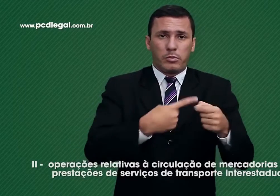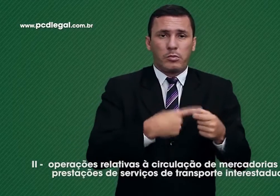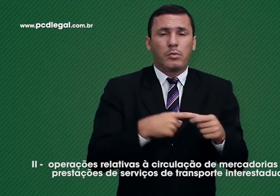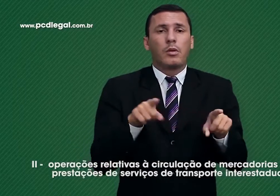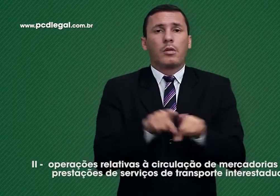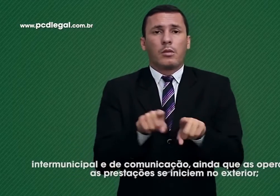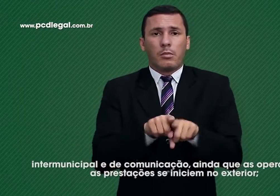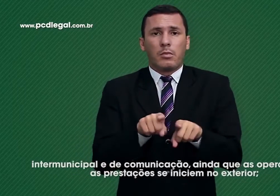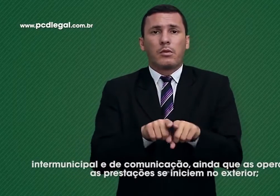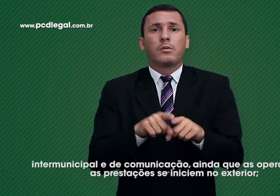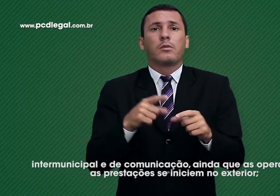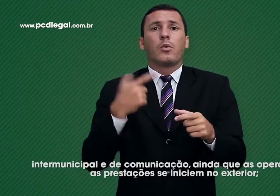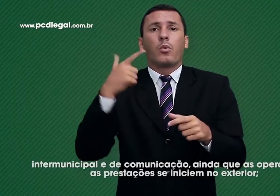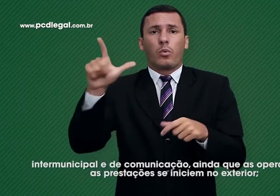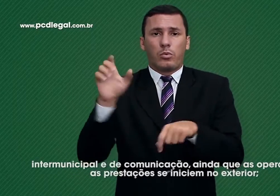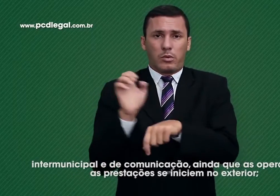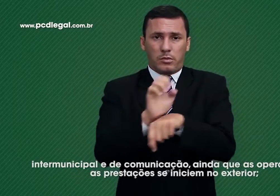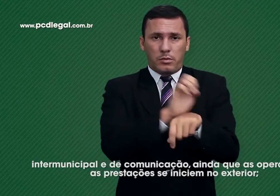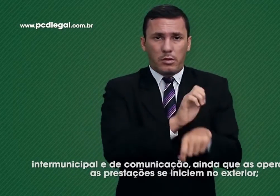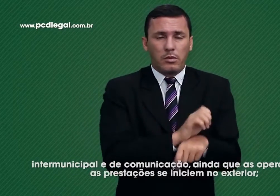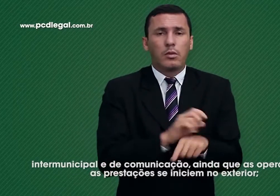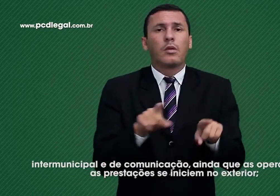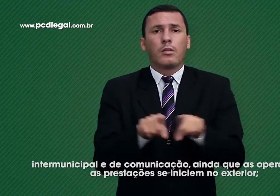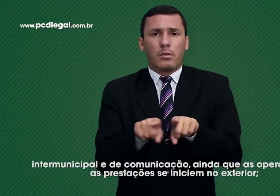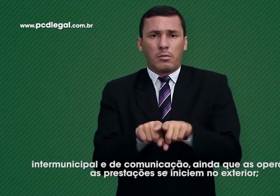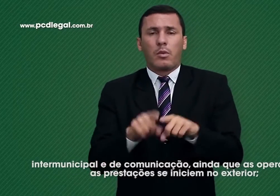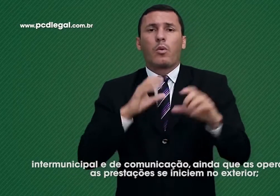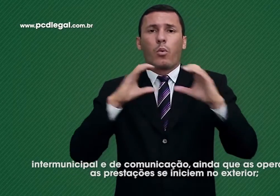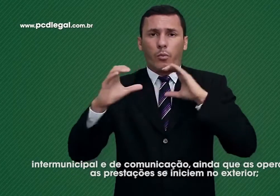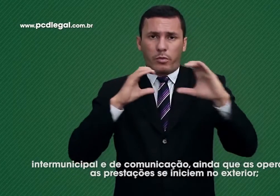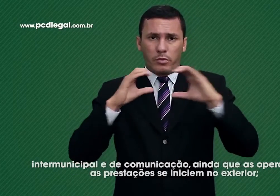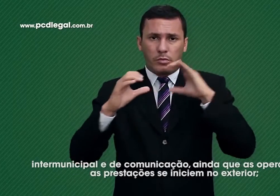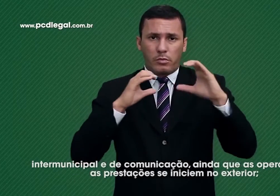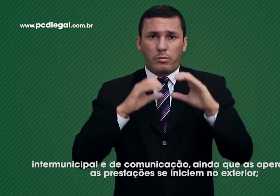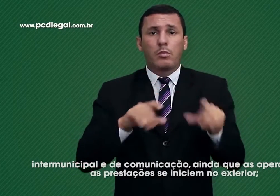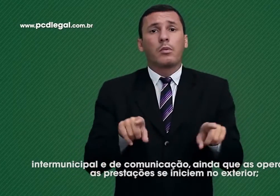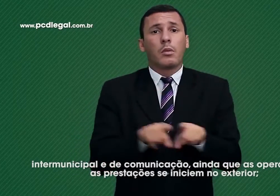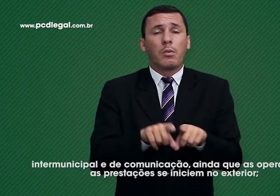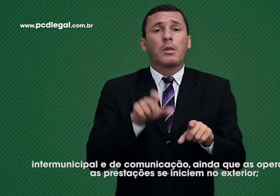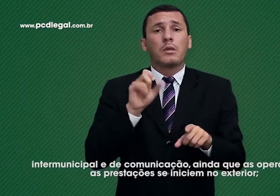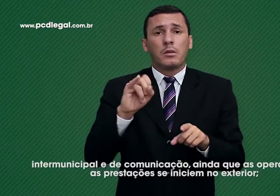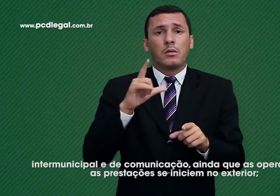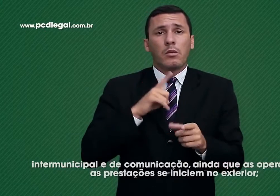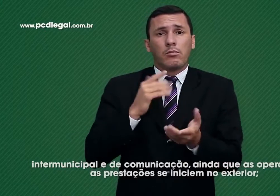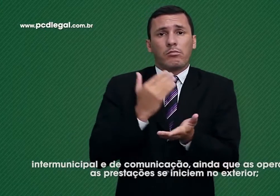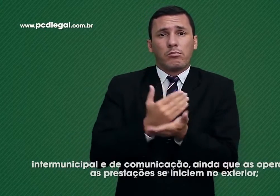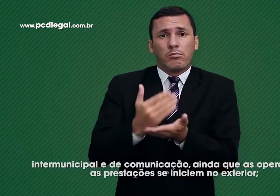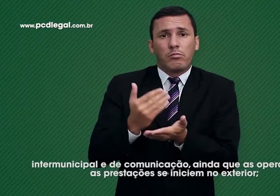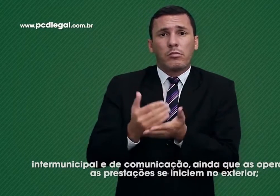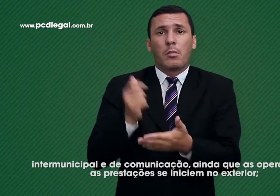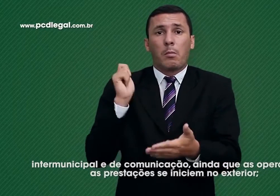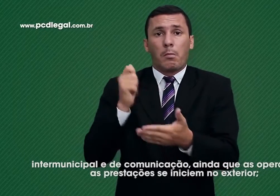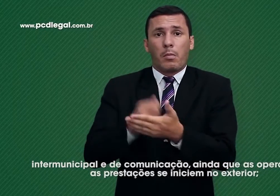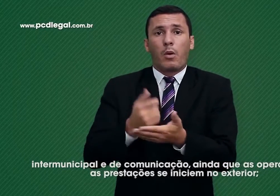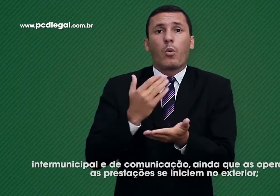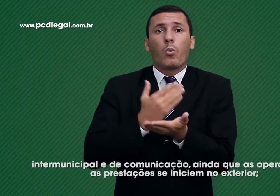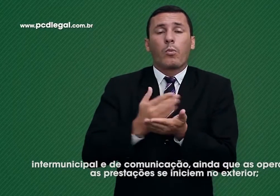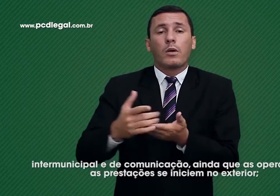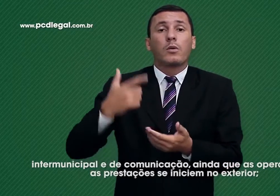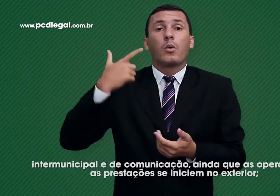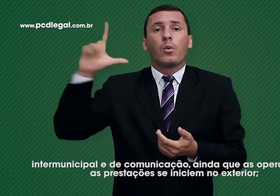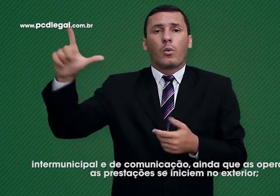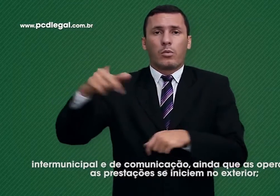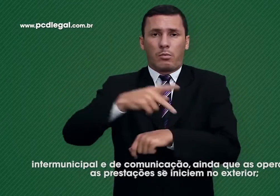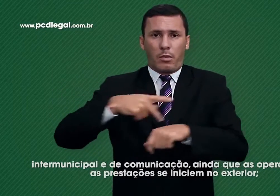transporte interestadual e intermunicipal e de comunicação, ainda que as operações e as prestações